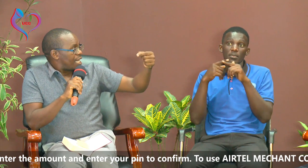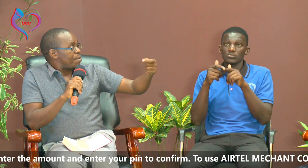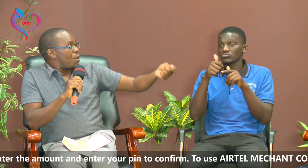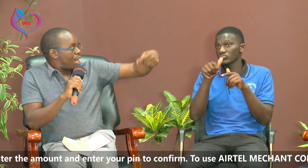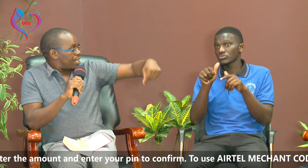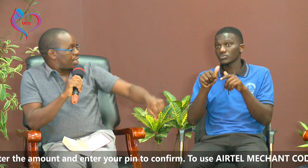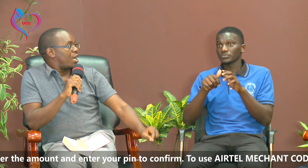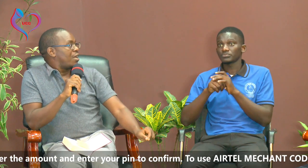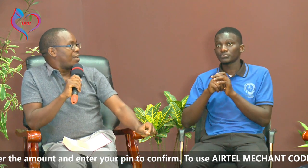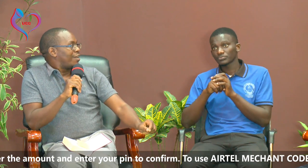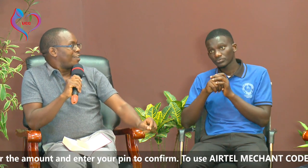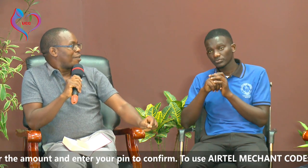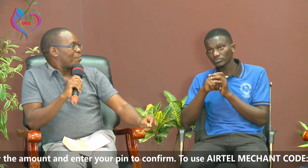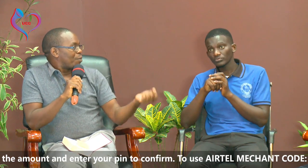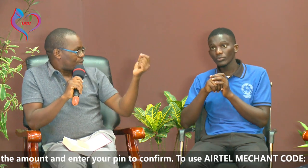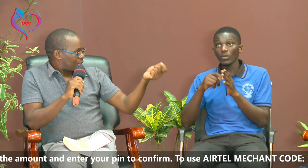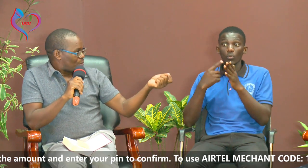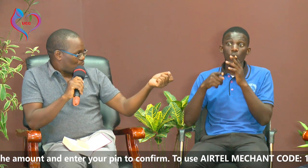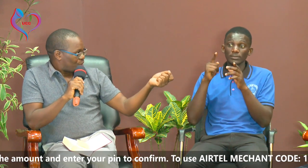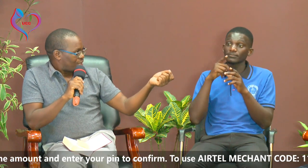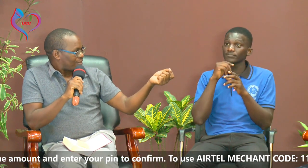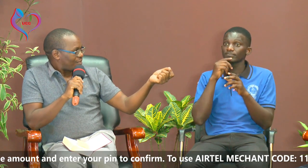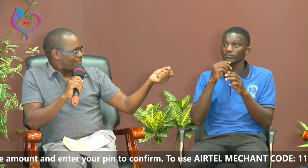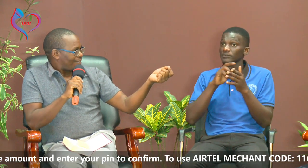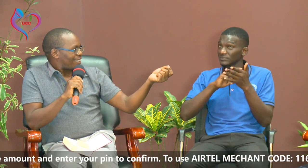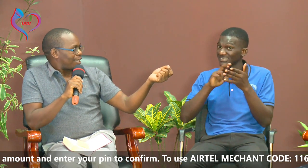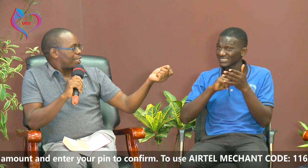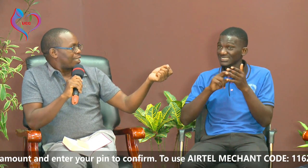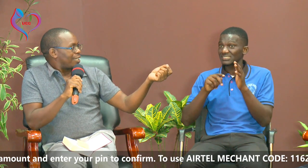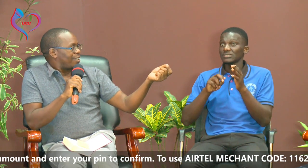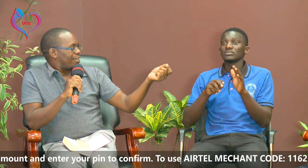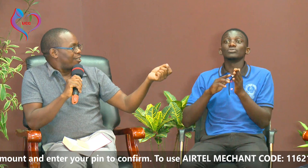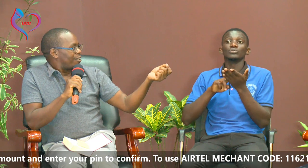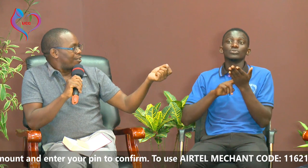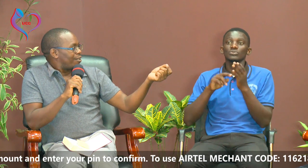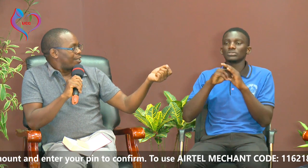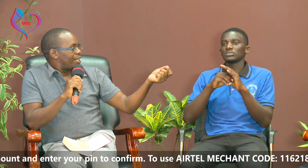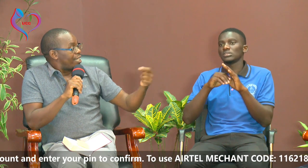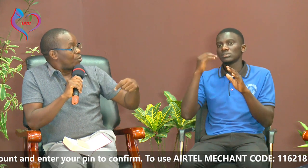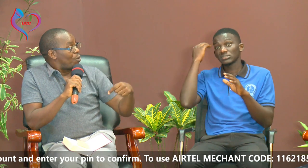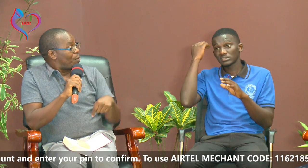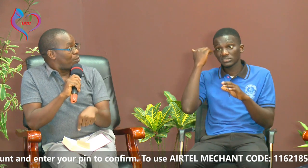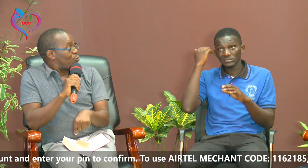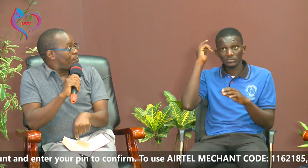yebi yawandiika babikozesa mu koti. Okay. Nei yali muwapo wa